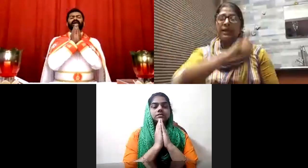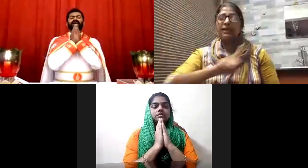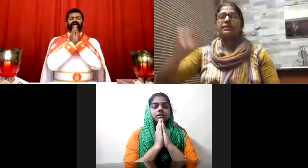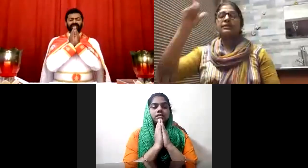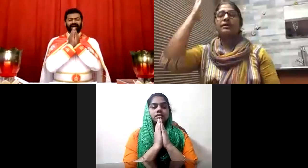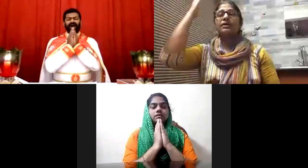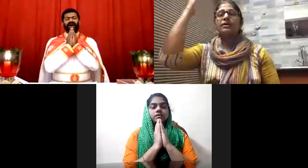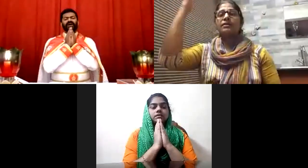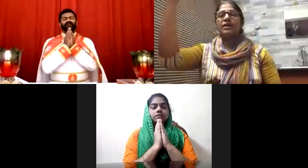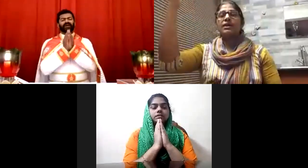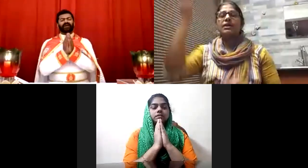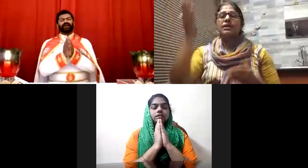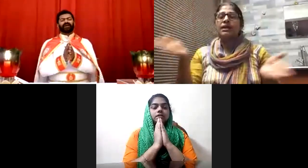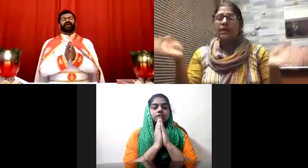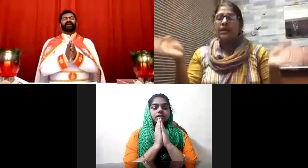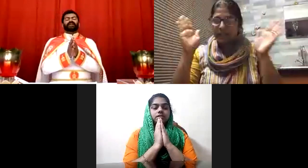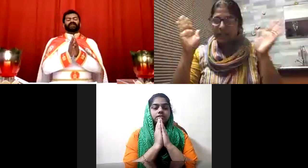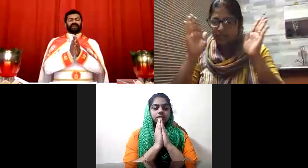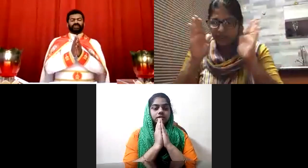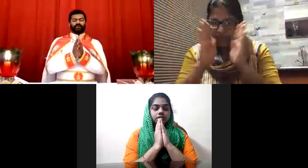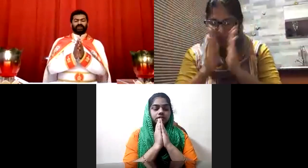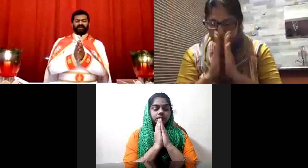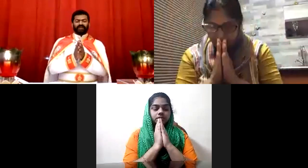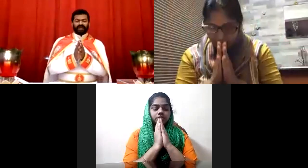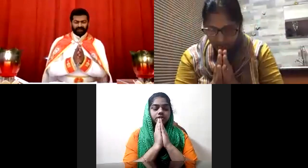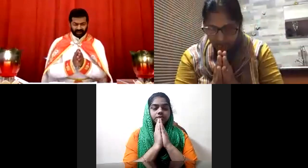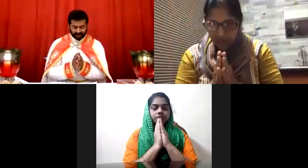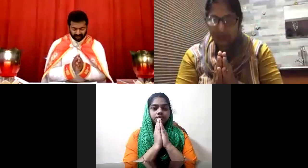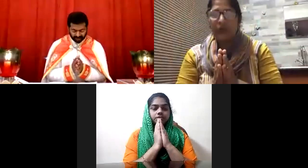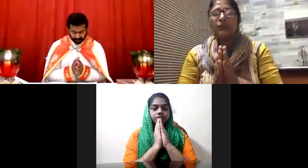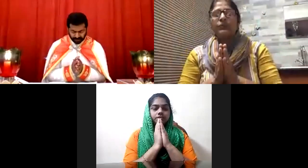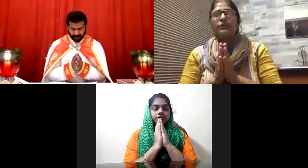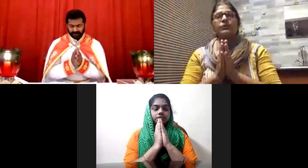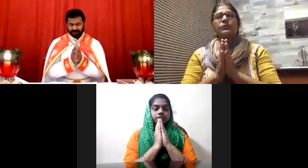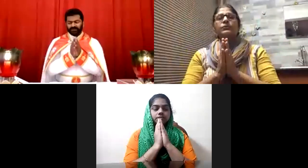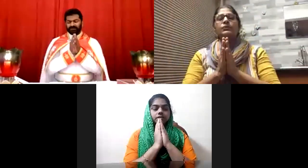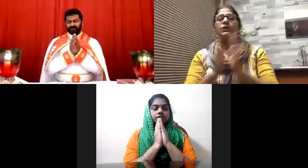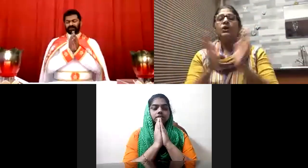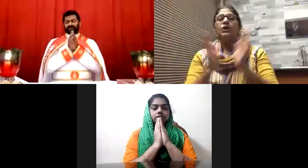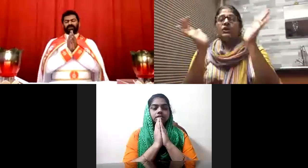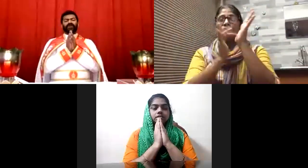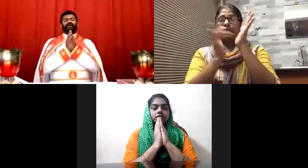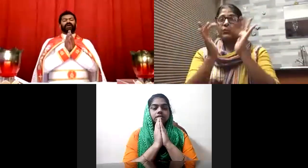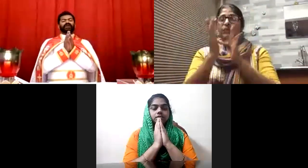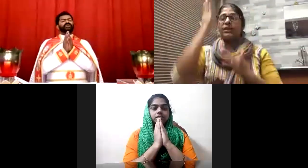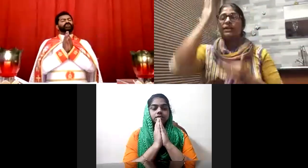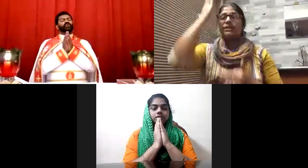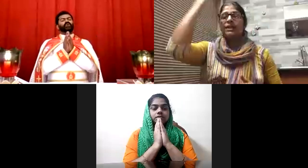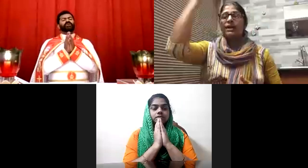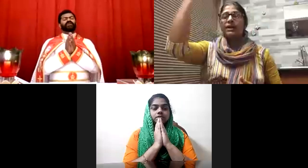സർവാധിപനാം കർത്താവേ, നിൻ സ്തുതി ഞങ്ങൾ പാടുന്നു.